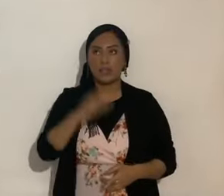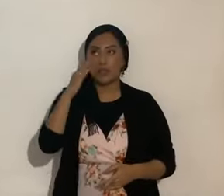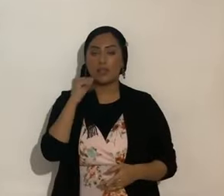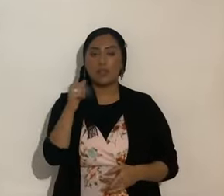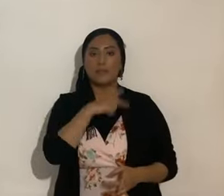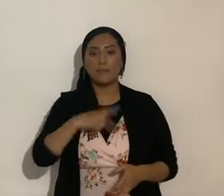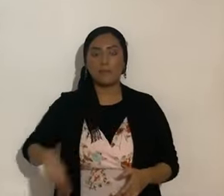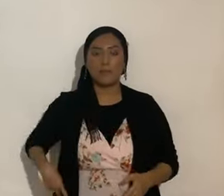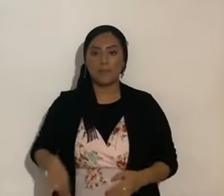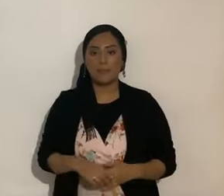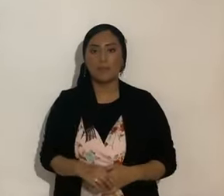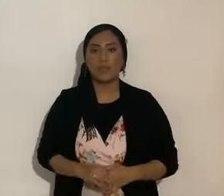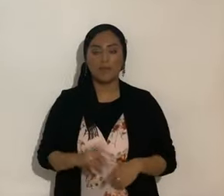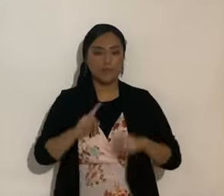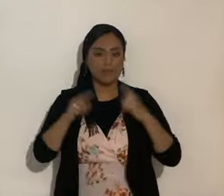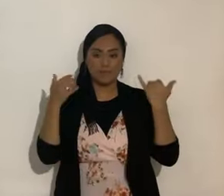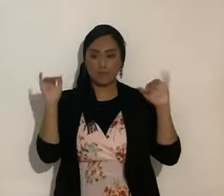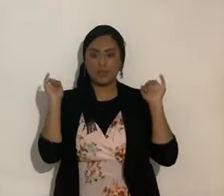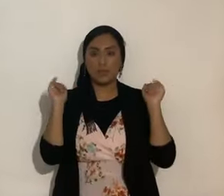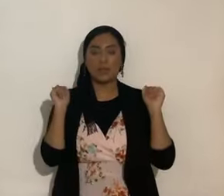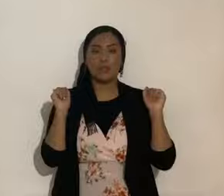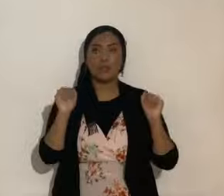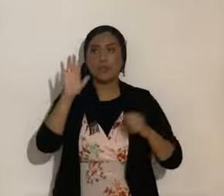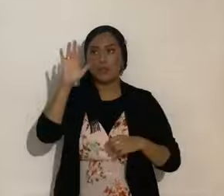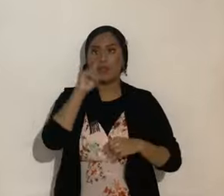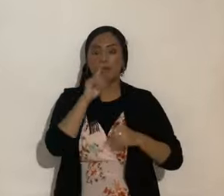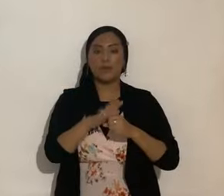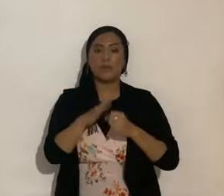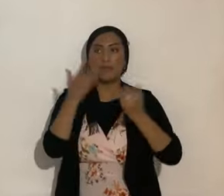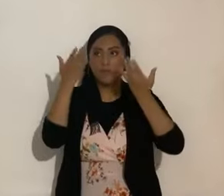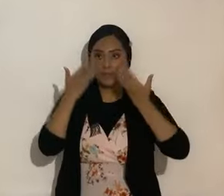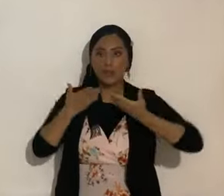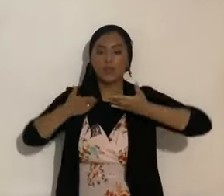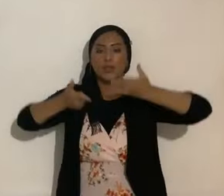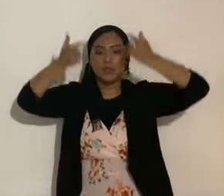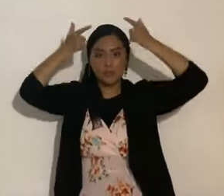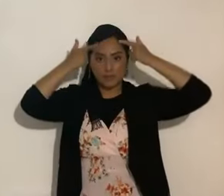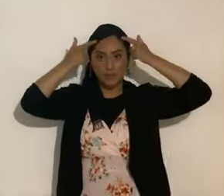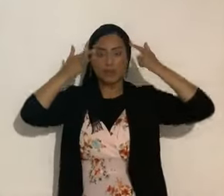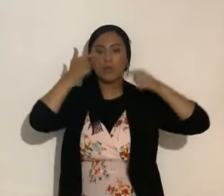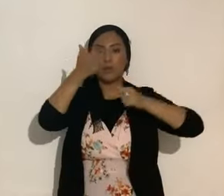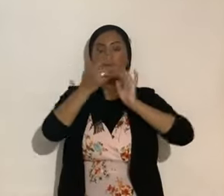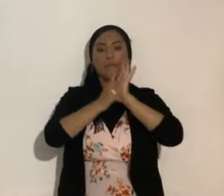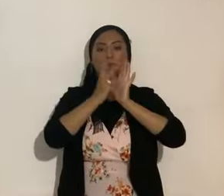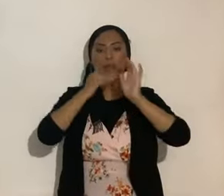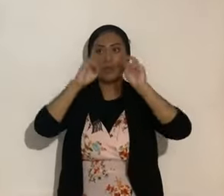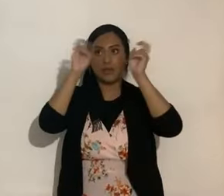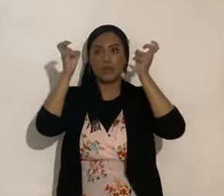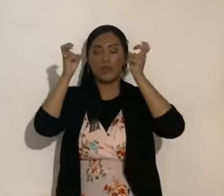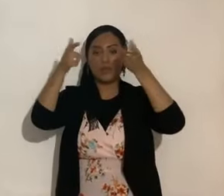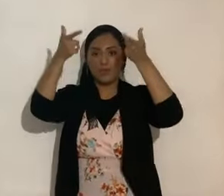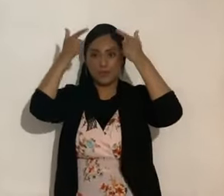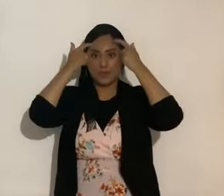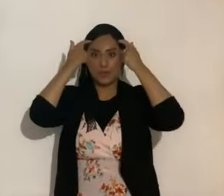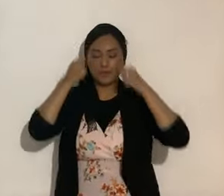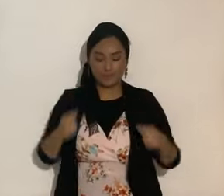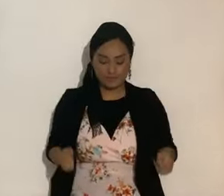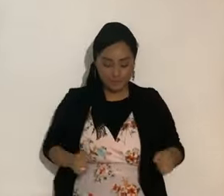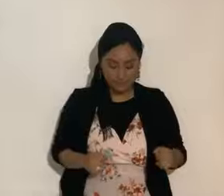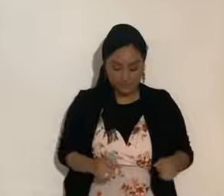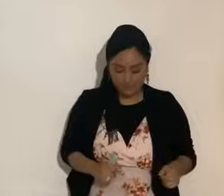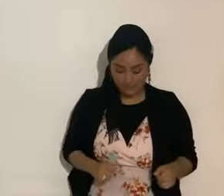soberano. Pero aún así, Él prometió galardones y coronas. Y vean un video que le titulé Coronas y Galardones. Y Él